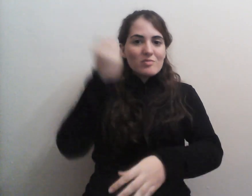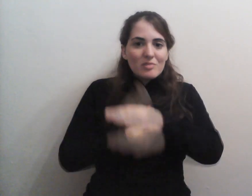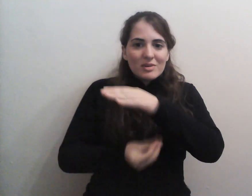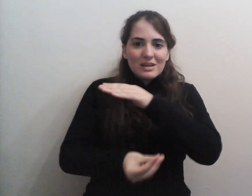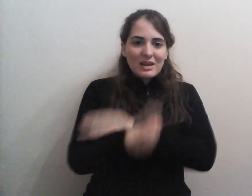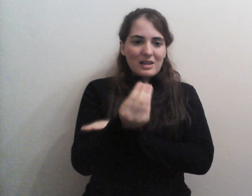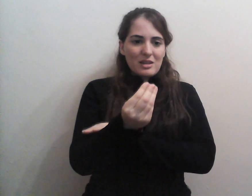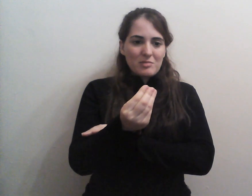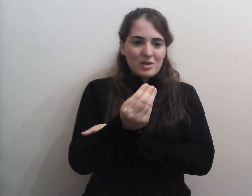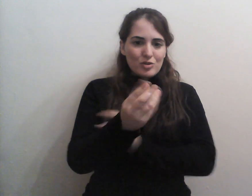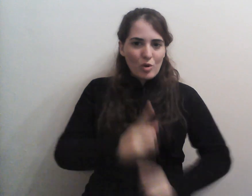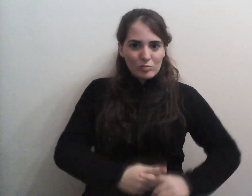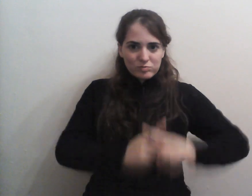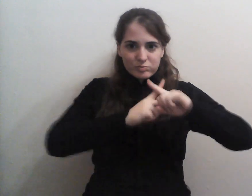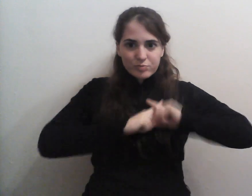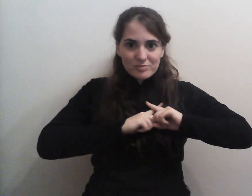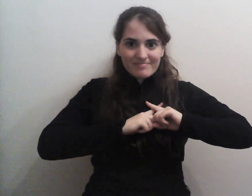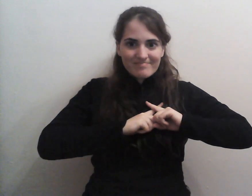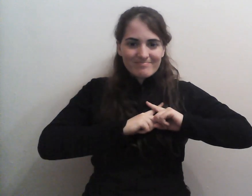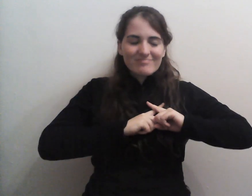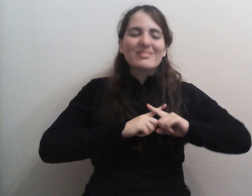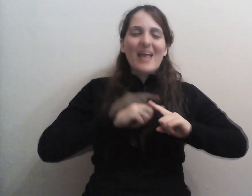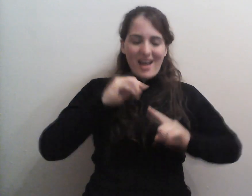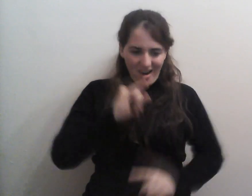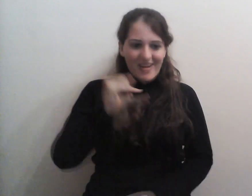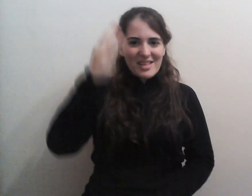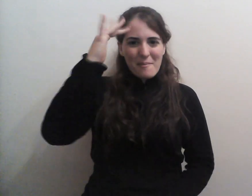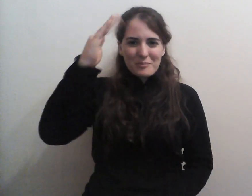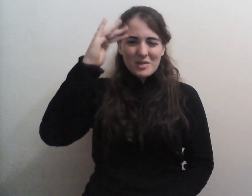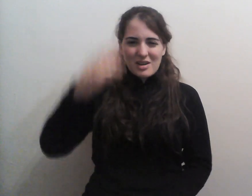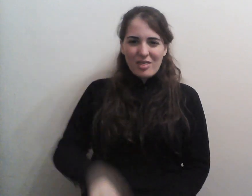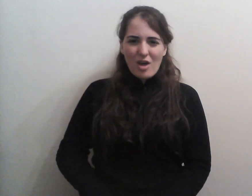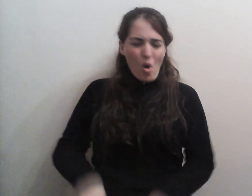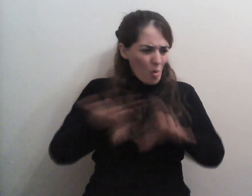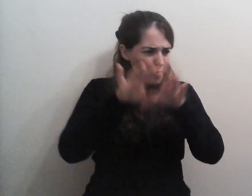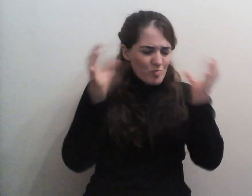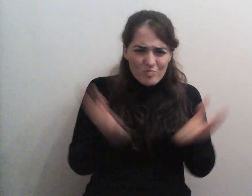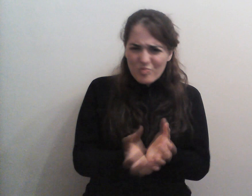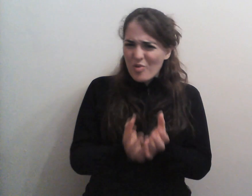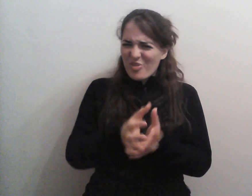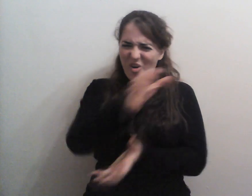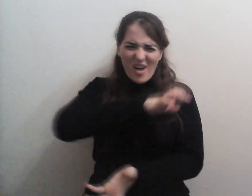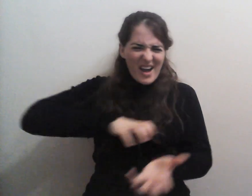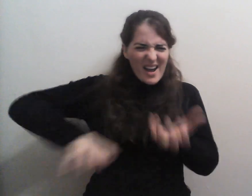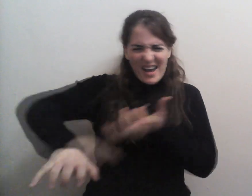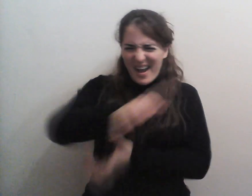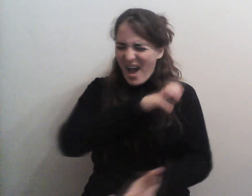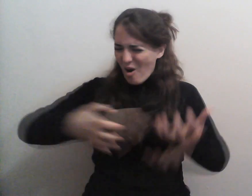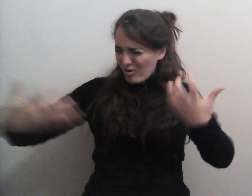convertida, tiene esperanza. Su mundo está hecho en... cae en 1000 pedazos diferentes, está